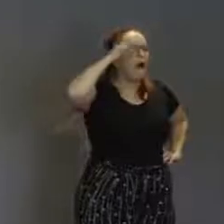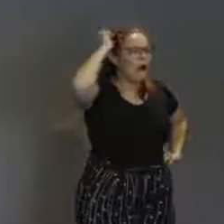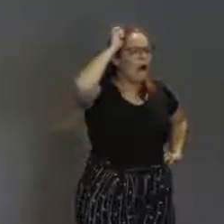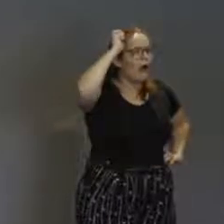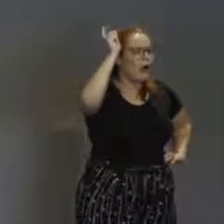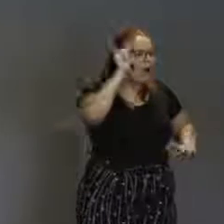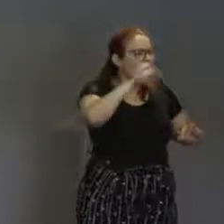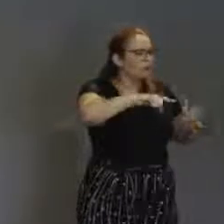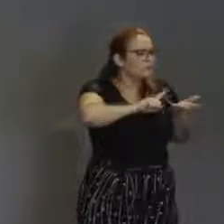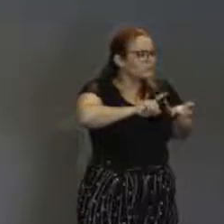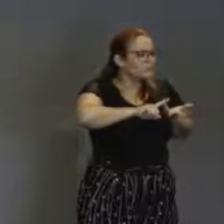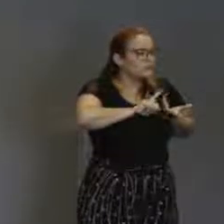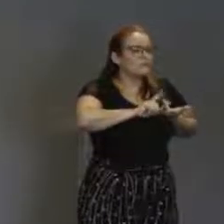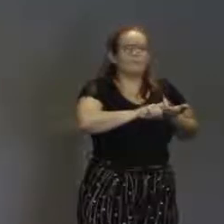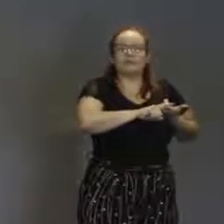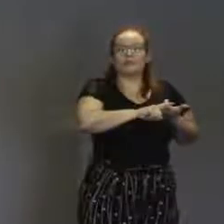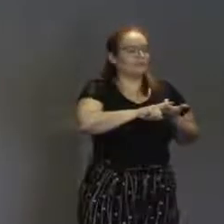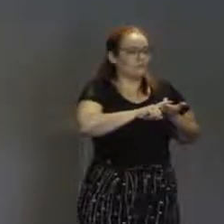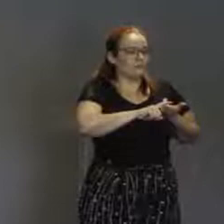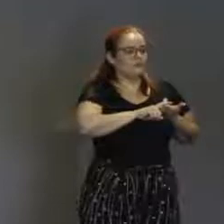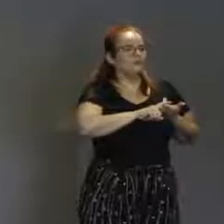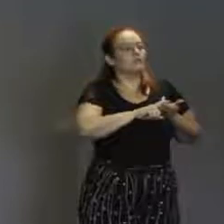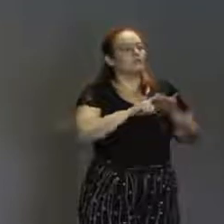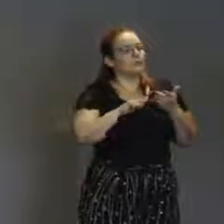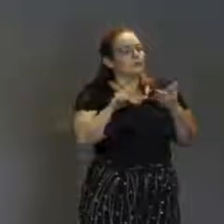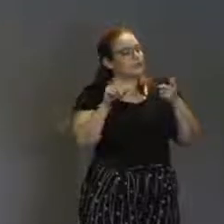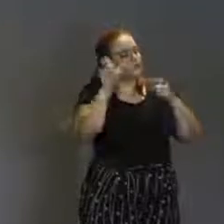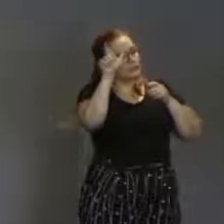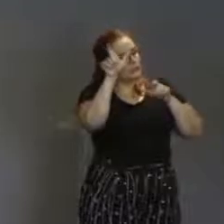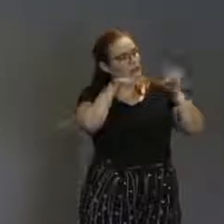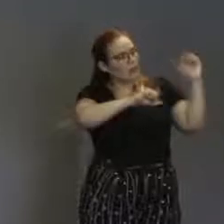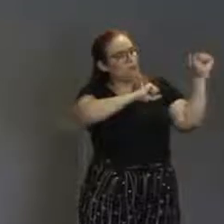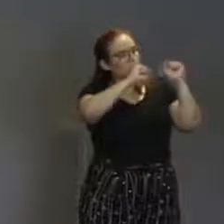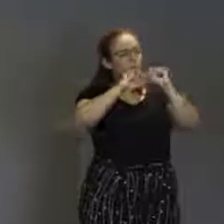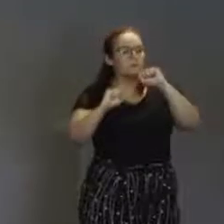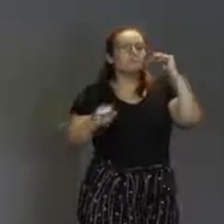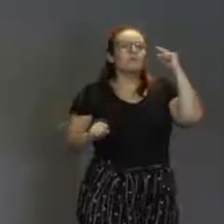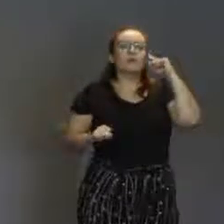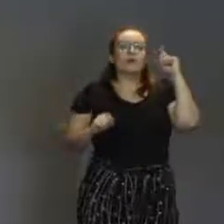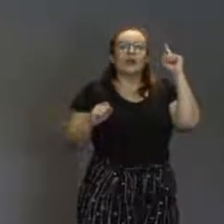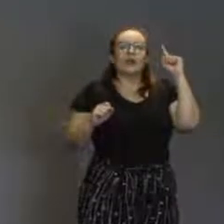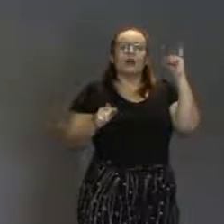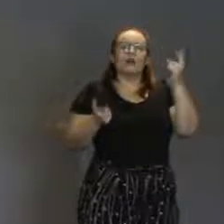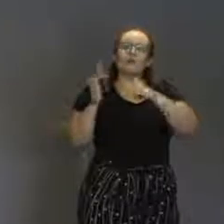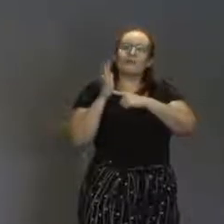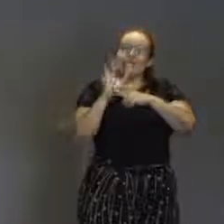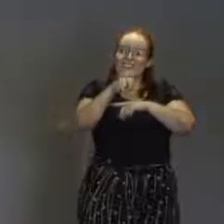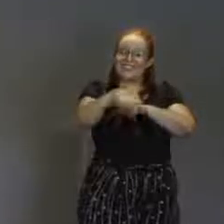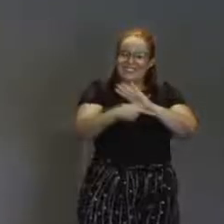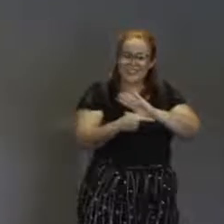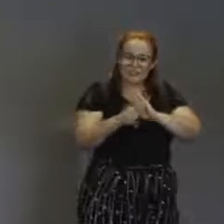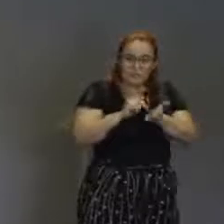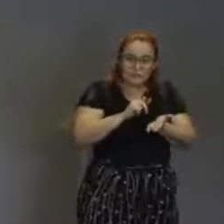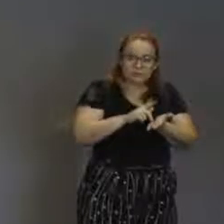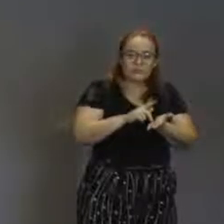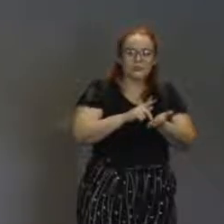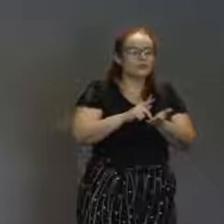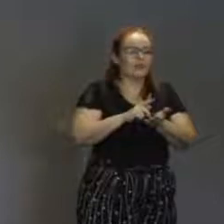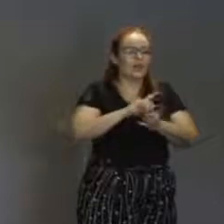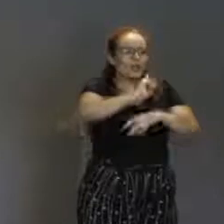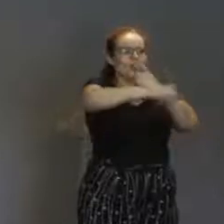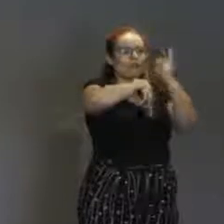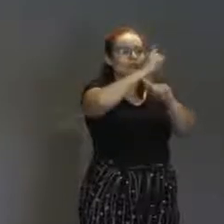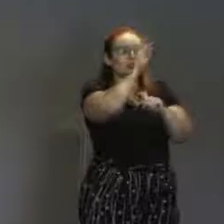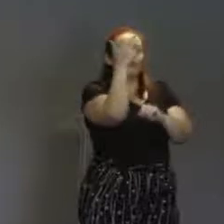assado. Elas cada vez mais se entendem como, que é o que a gente trazia como verdades, né? A inovação não tem paredes. Então,